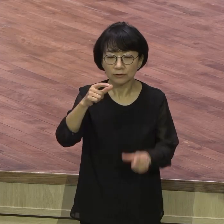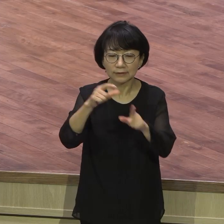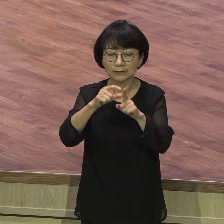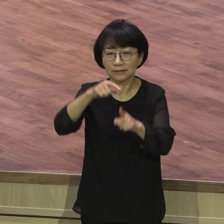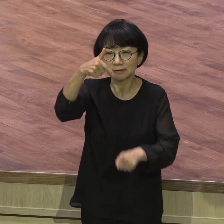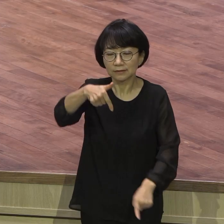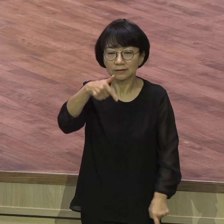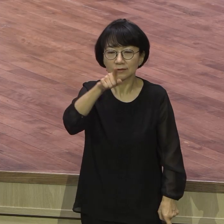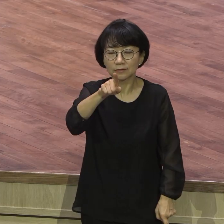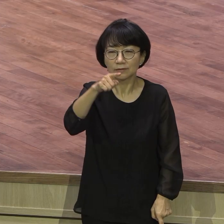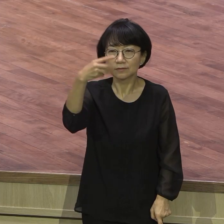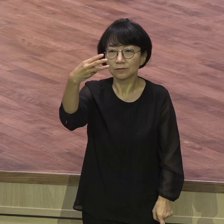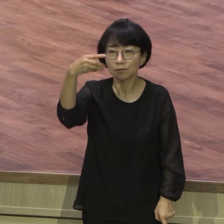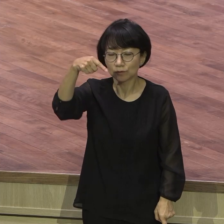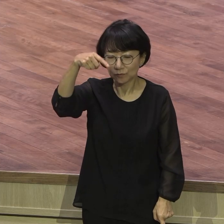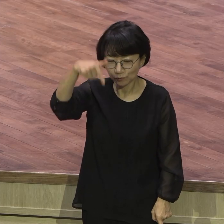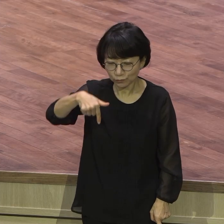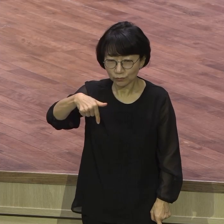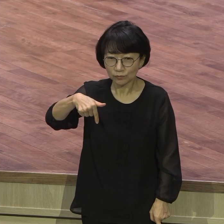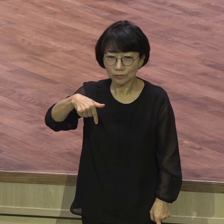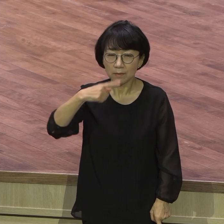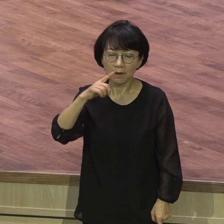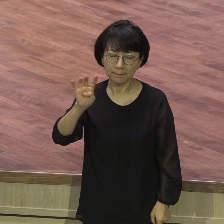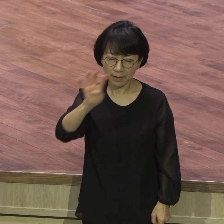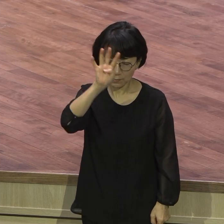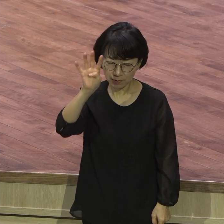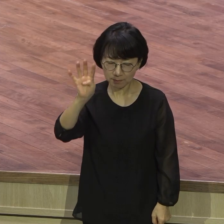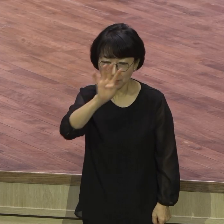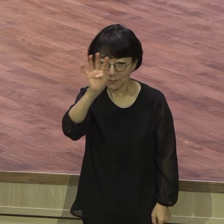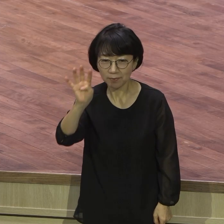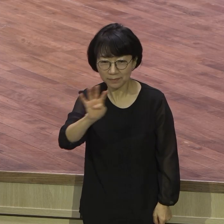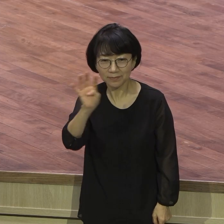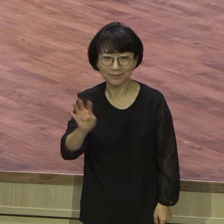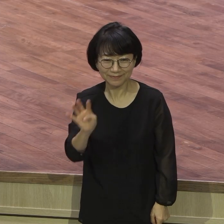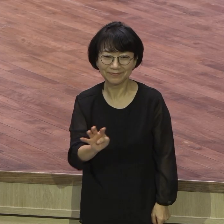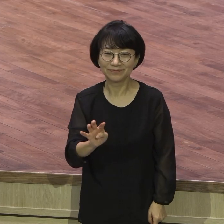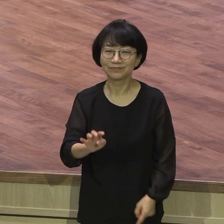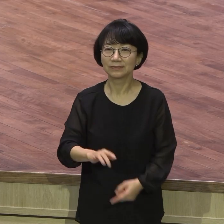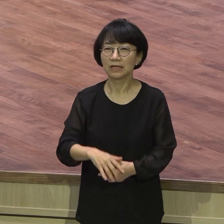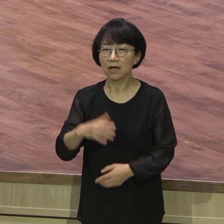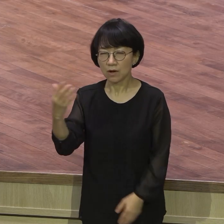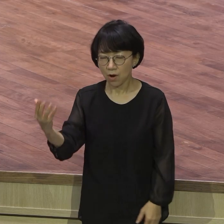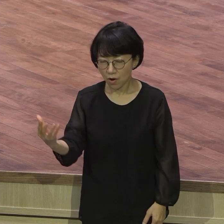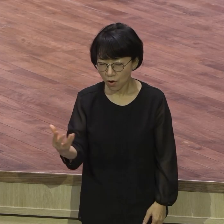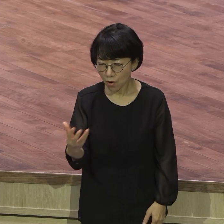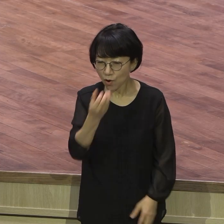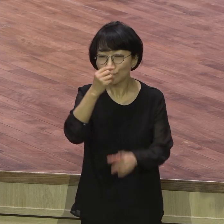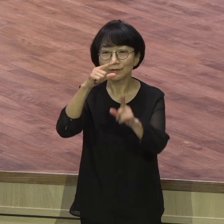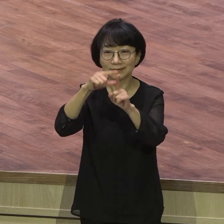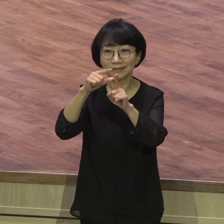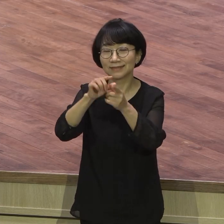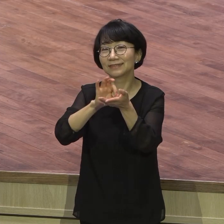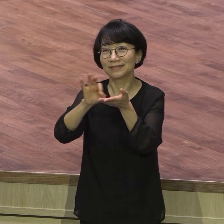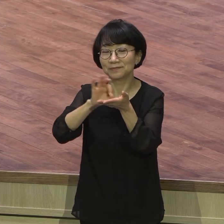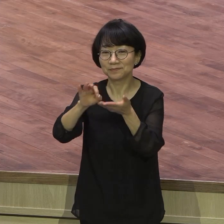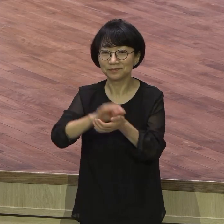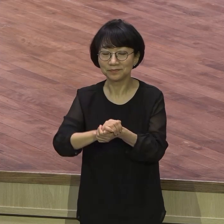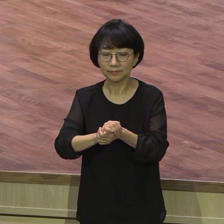거룩. 계속해서 반복해서는 합니다. 거룩이라는 단어가. 레위기